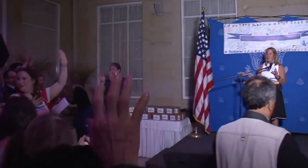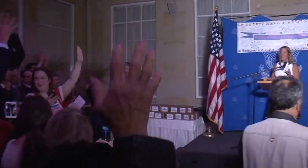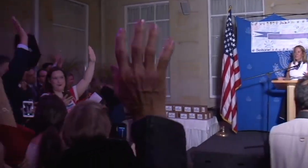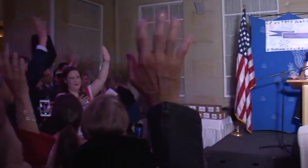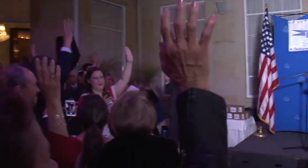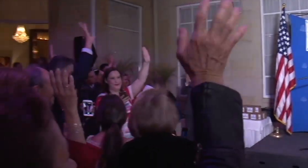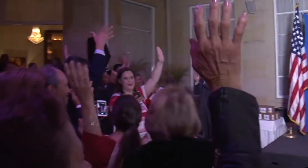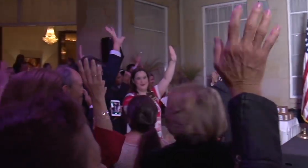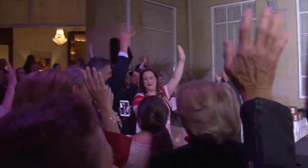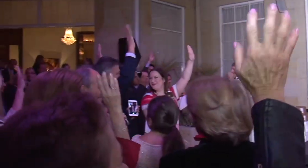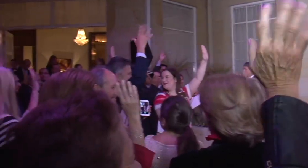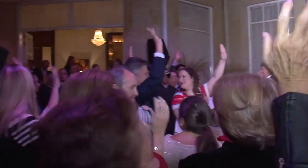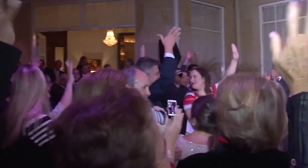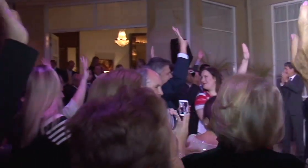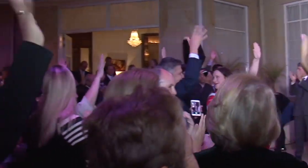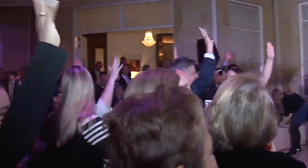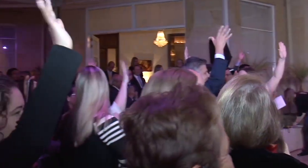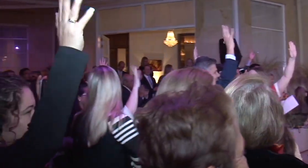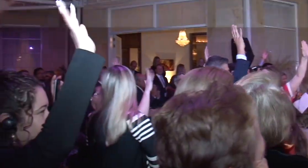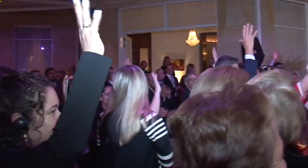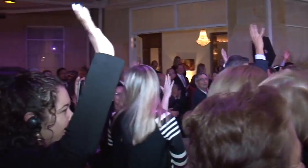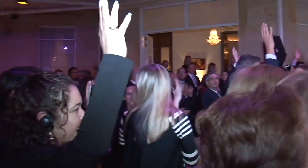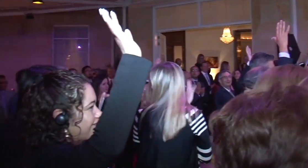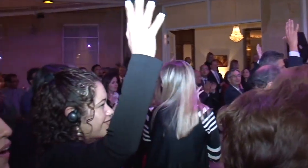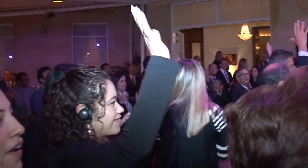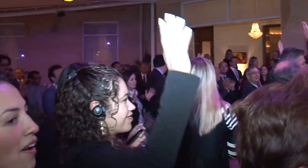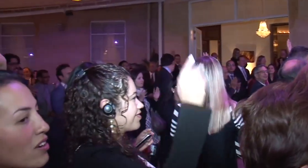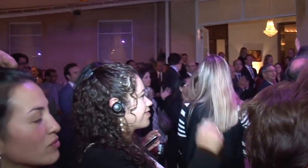están aquí, ahí están, ahí los pueden ver.